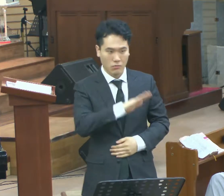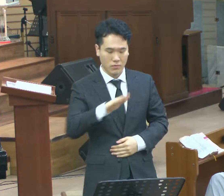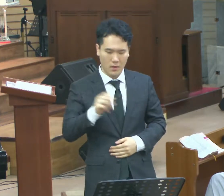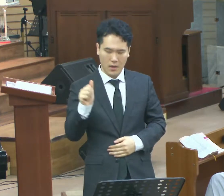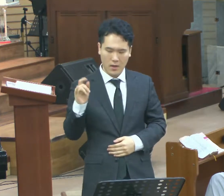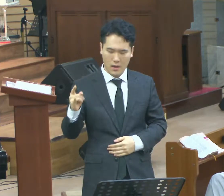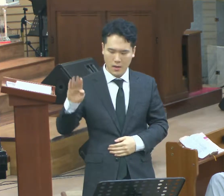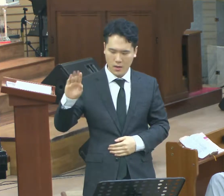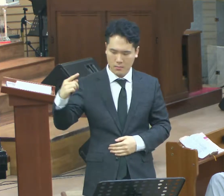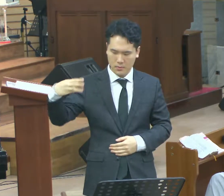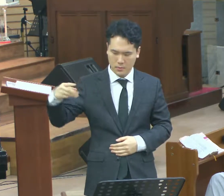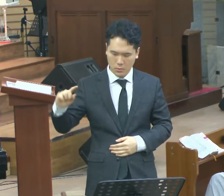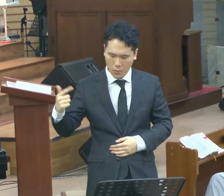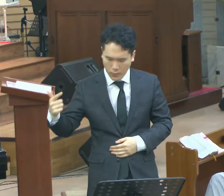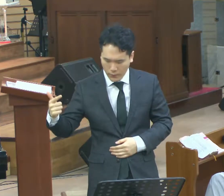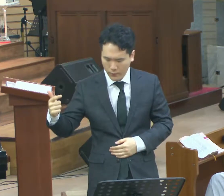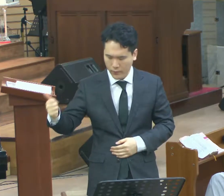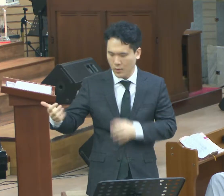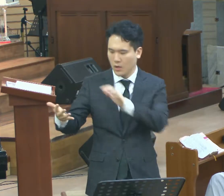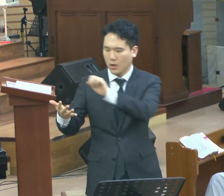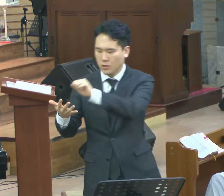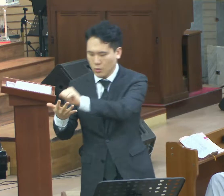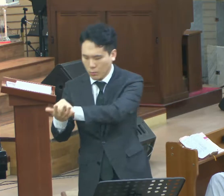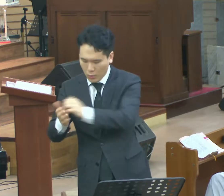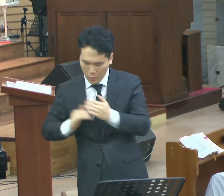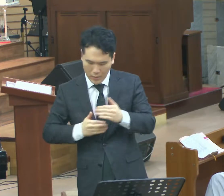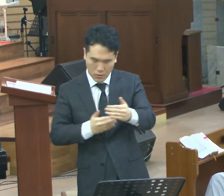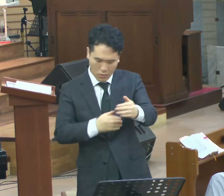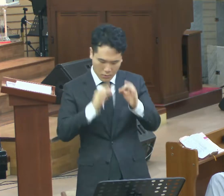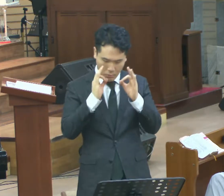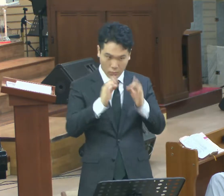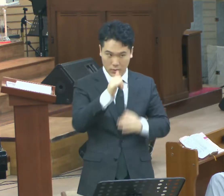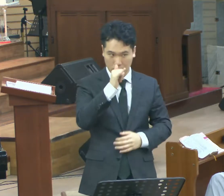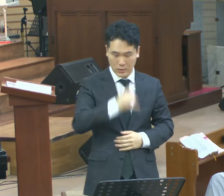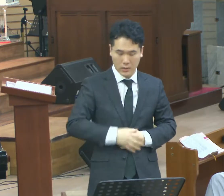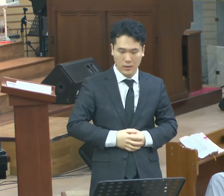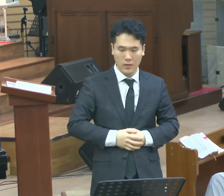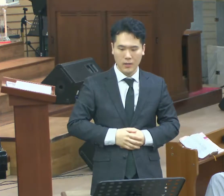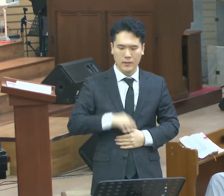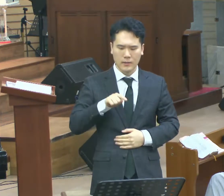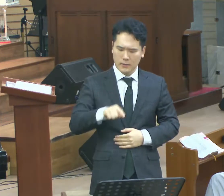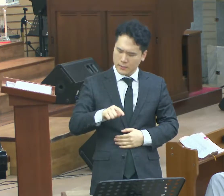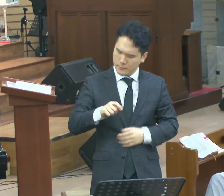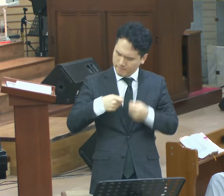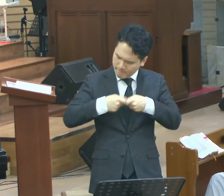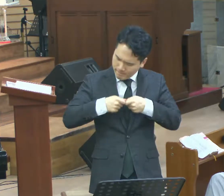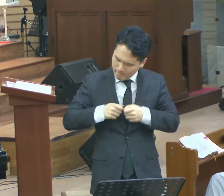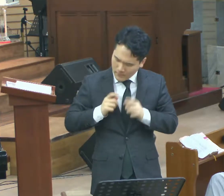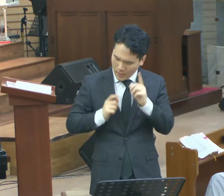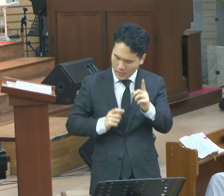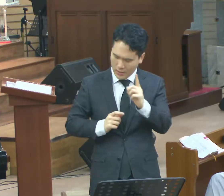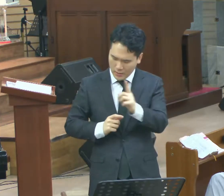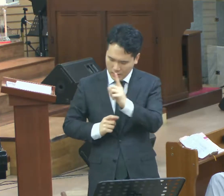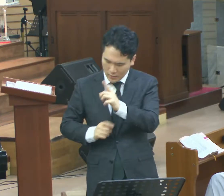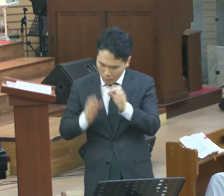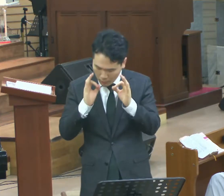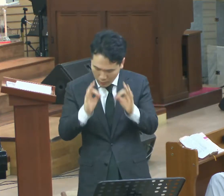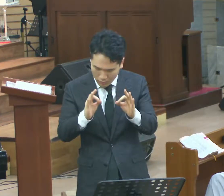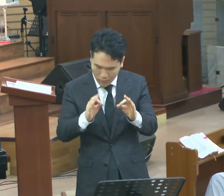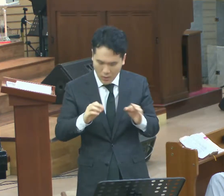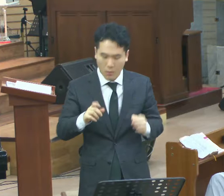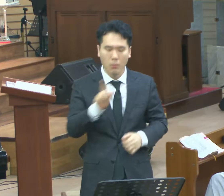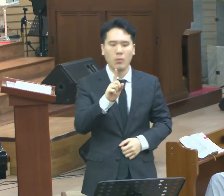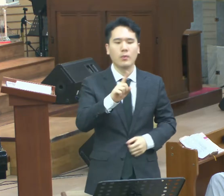일을 감당했는데 이 일의 하나하나가 다 그 믿음이 갖고 있는 특성들이고 믿음이 가져오는